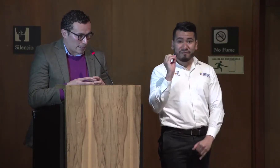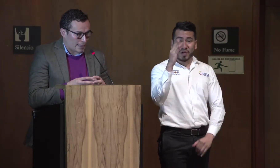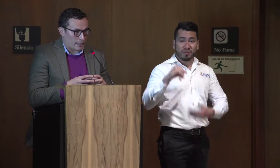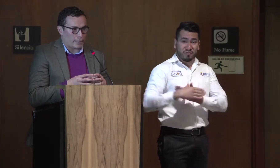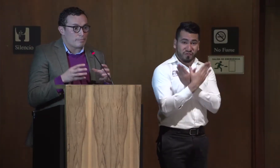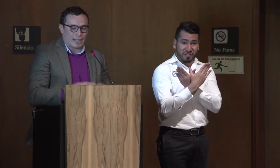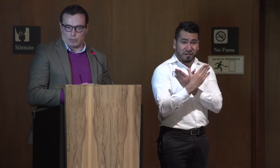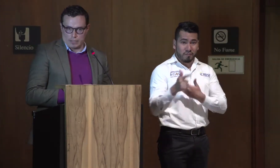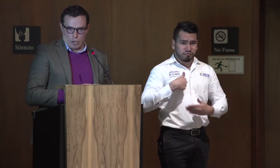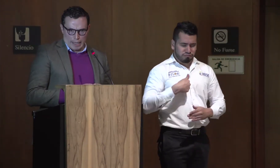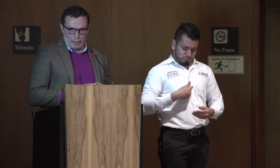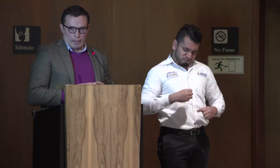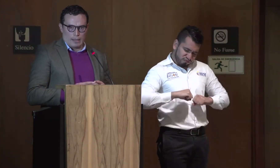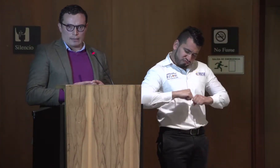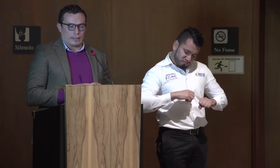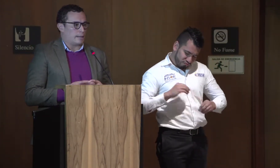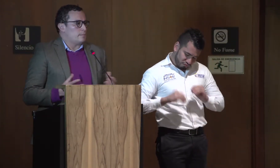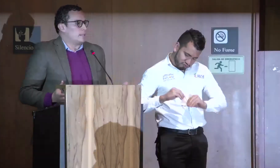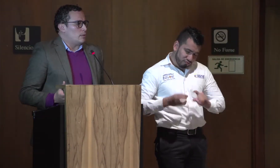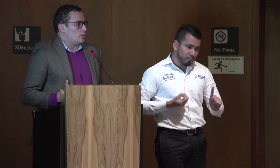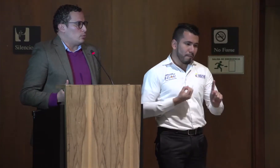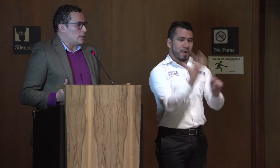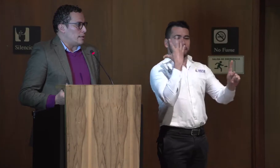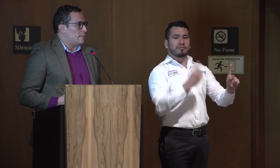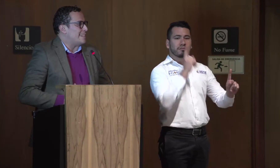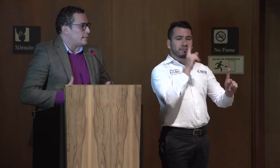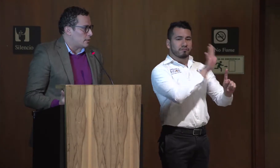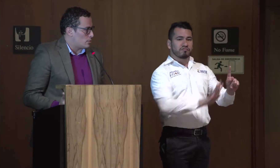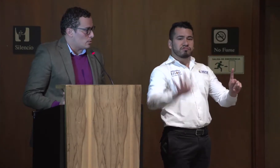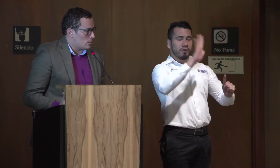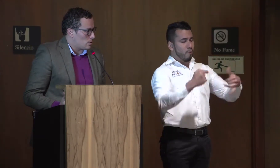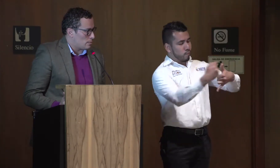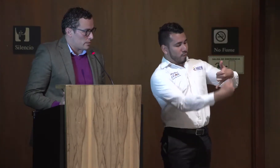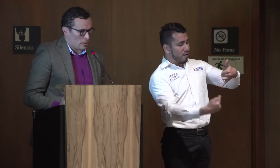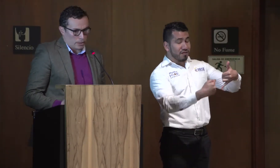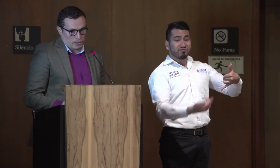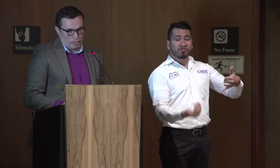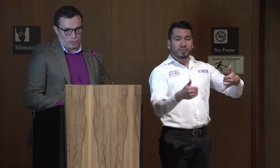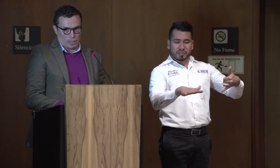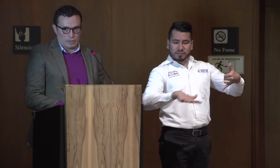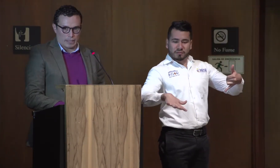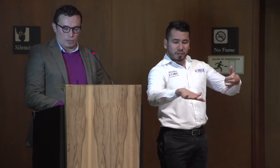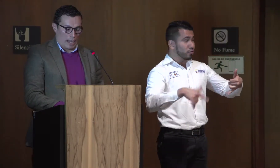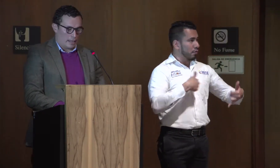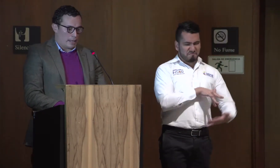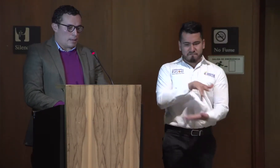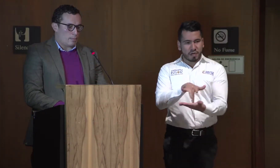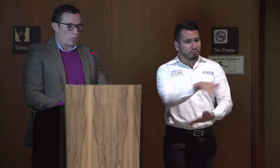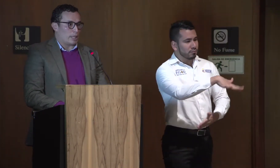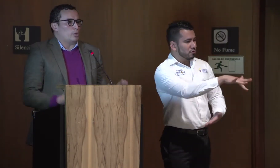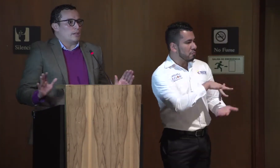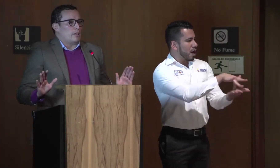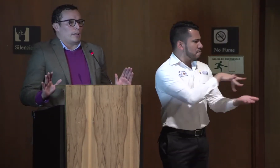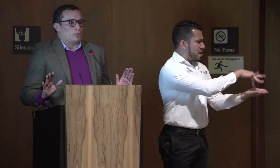acá a esta escala tiene impacto nacional, tiene realmente la oportunidad de habilitarnos todos esos espacios de participación a nivel nacional.